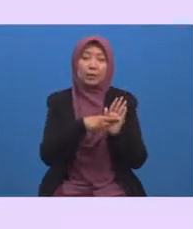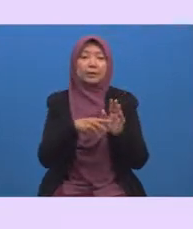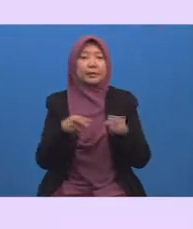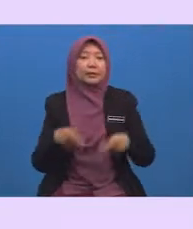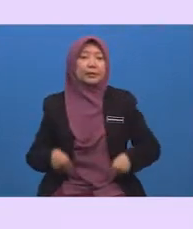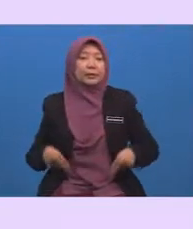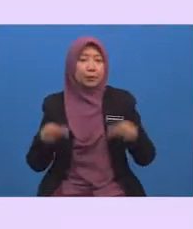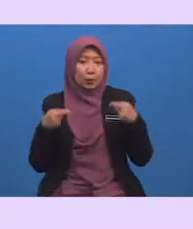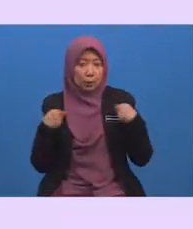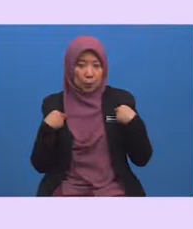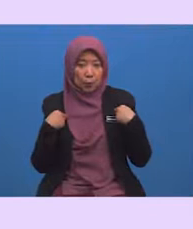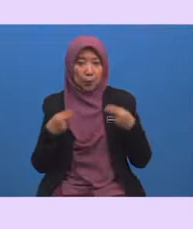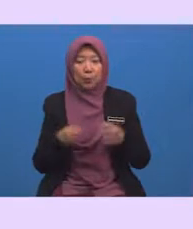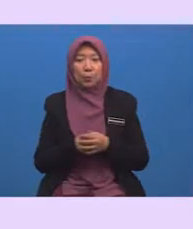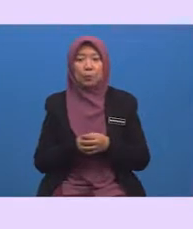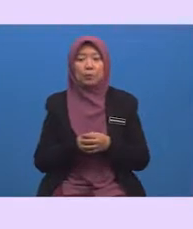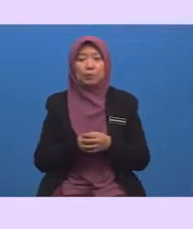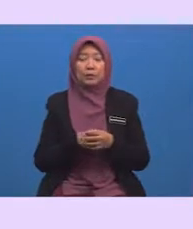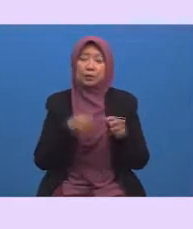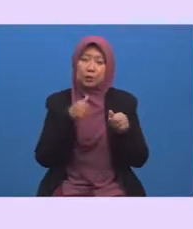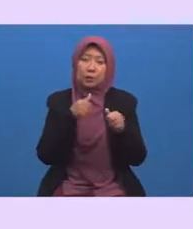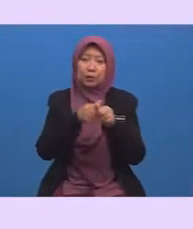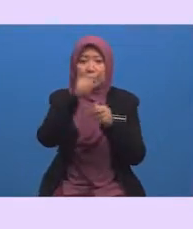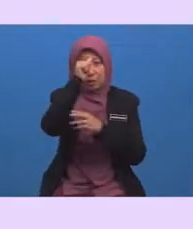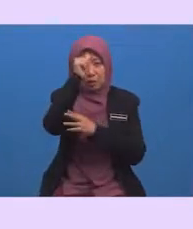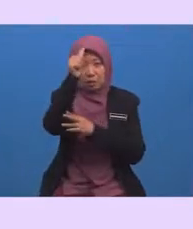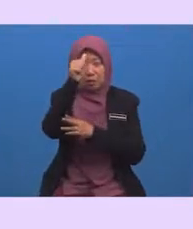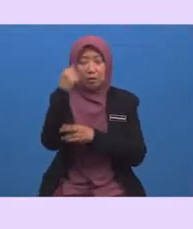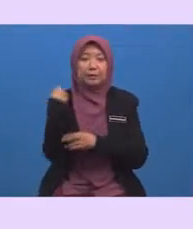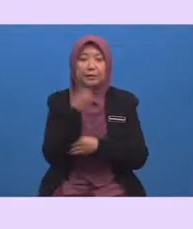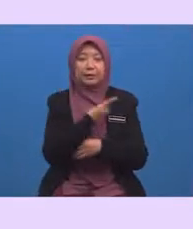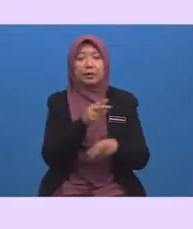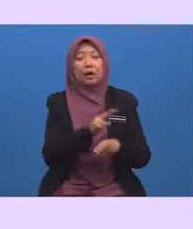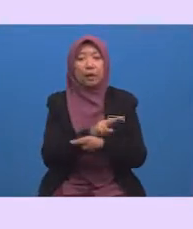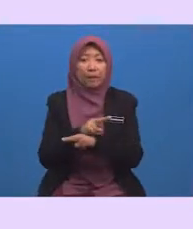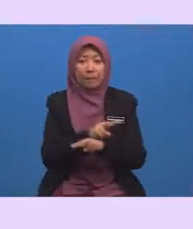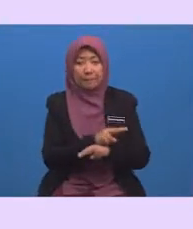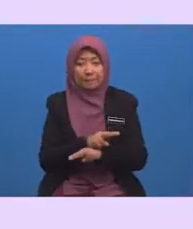memperolehi petunjuk Allah dan menjadikan kita sebagai hamba yang bertakwa.